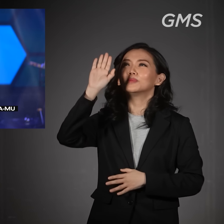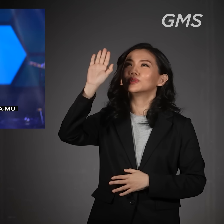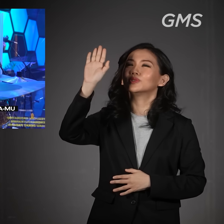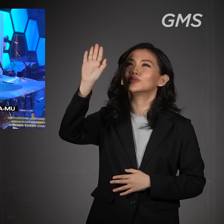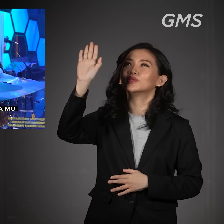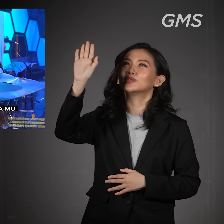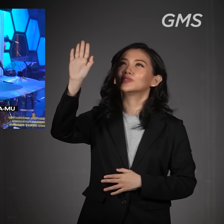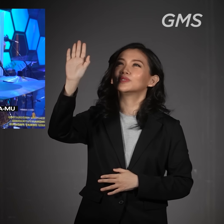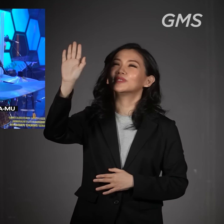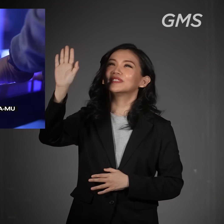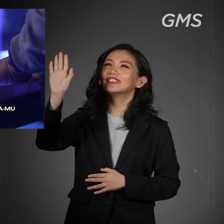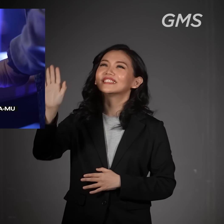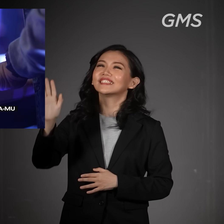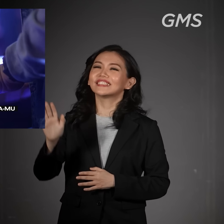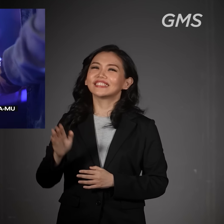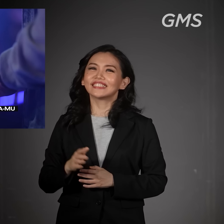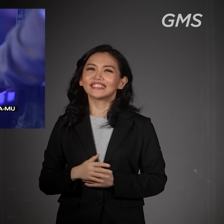padamu.